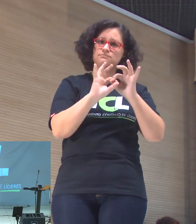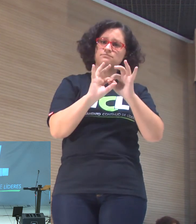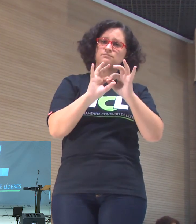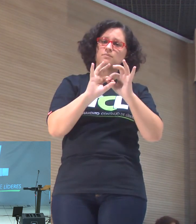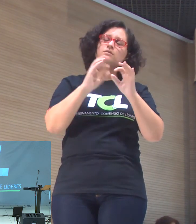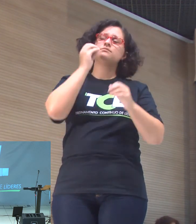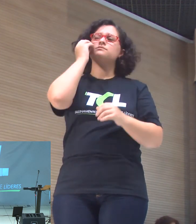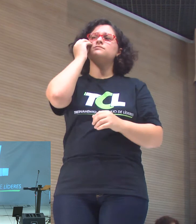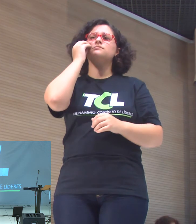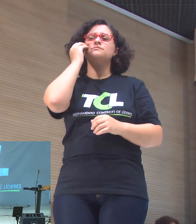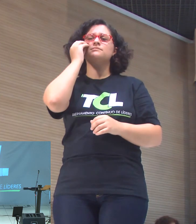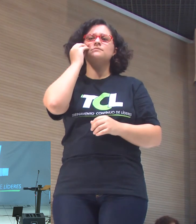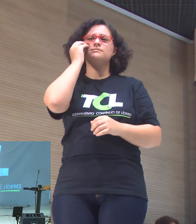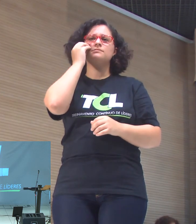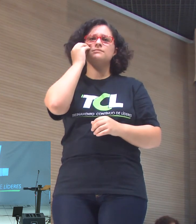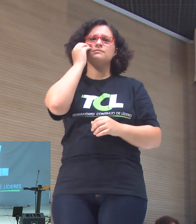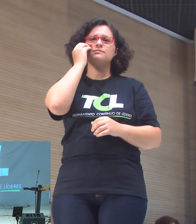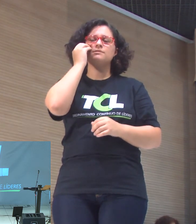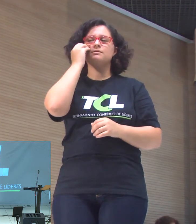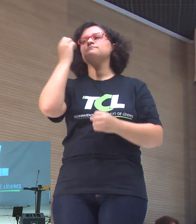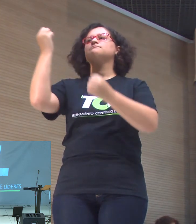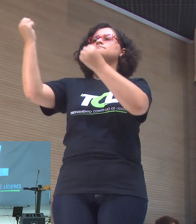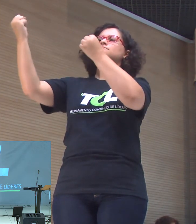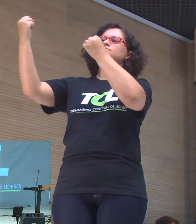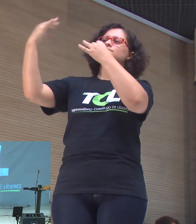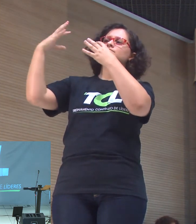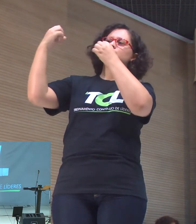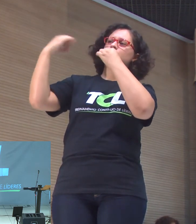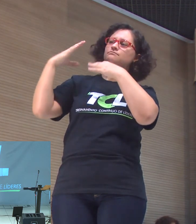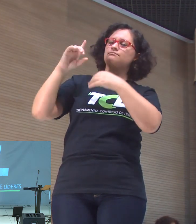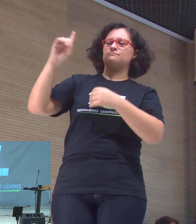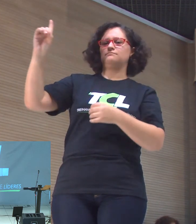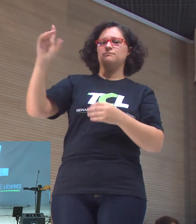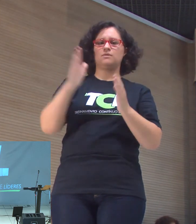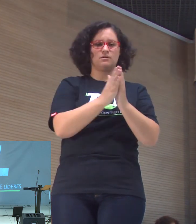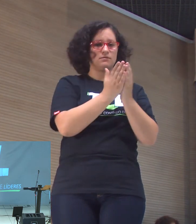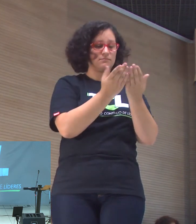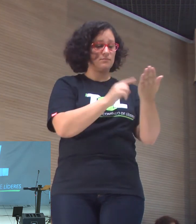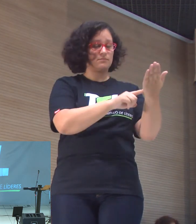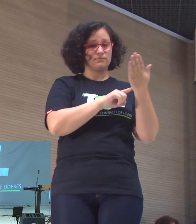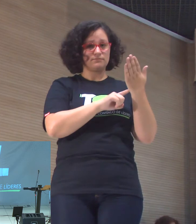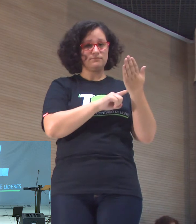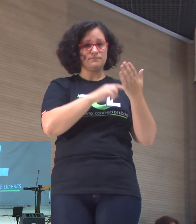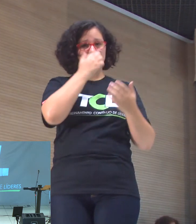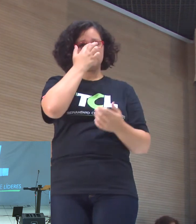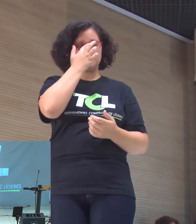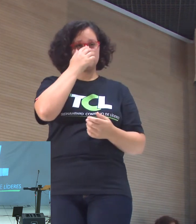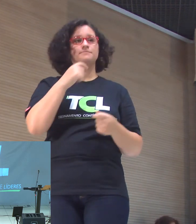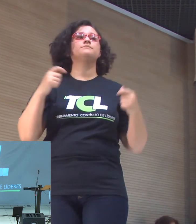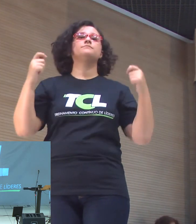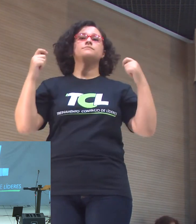Nós precisamos, então, seguir os ensinos das Escrituras. Nós precisamos